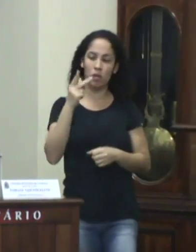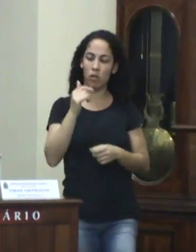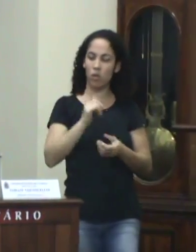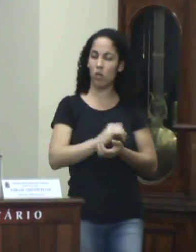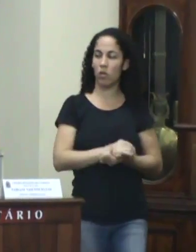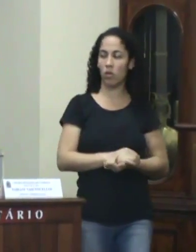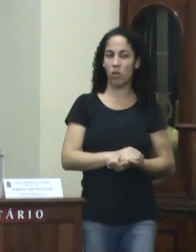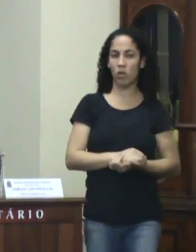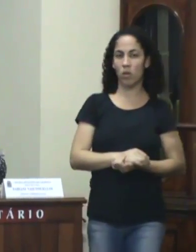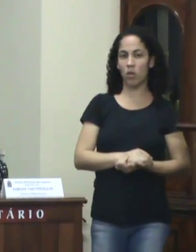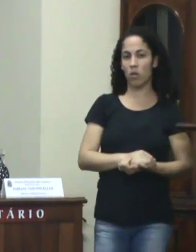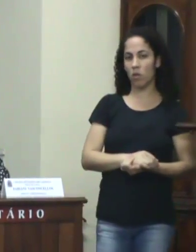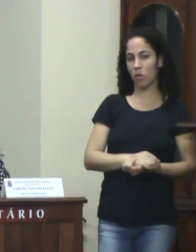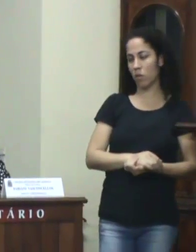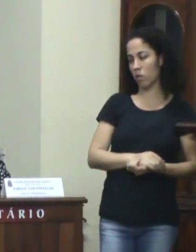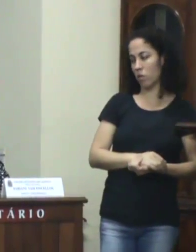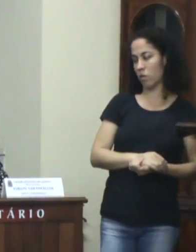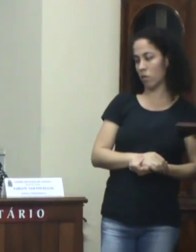Cabral.